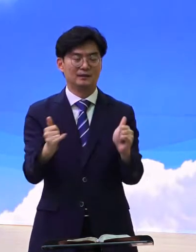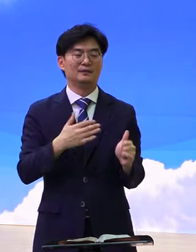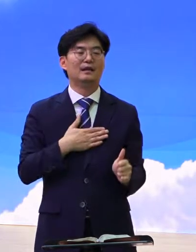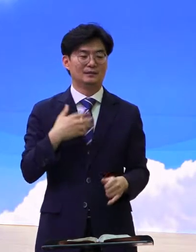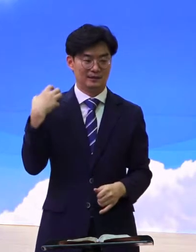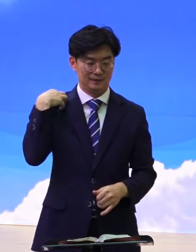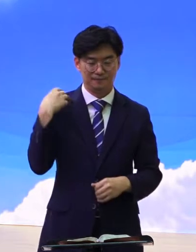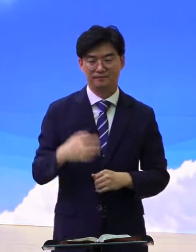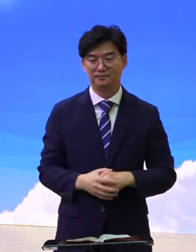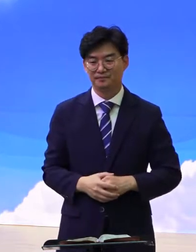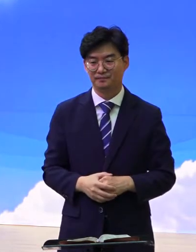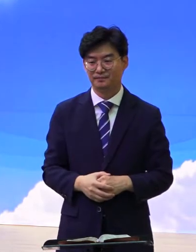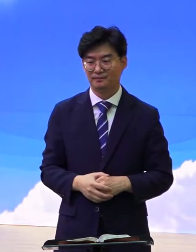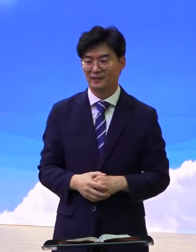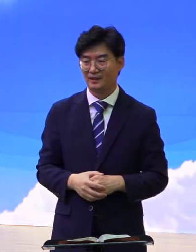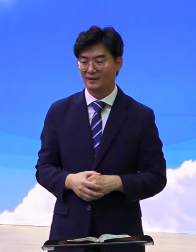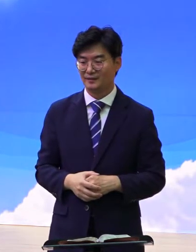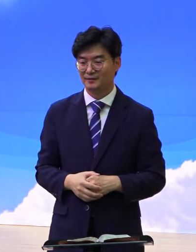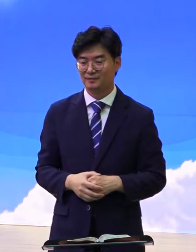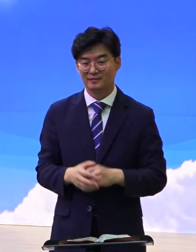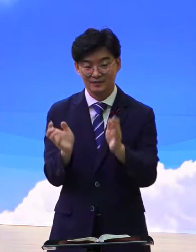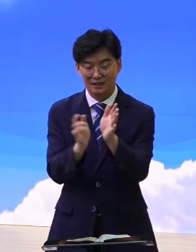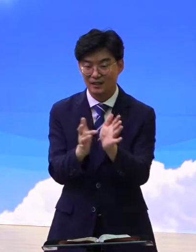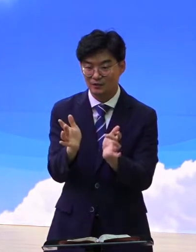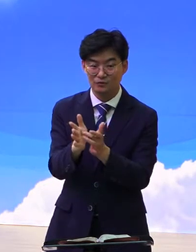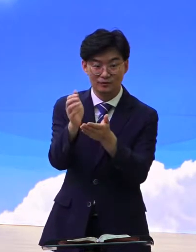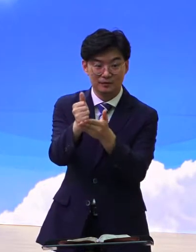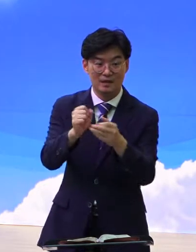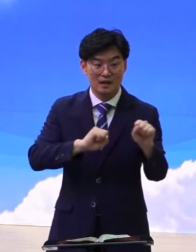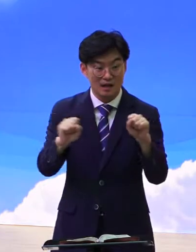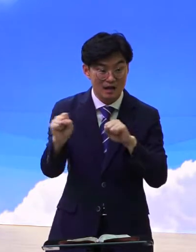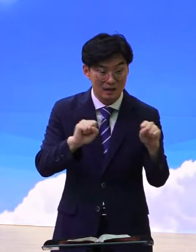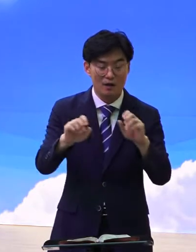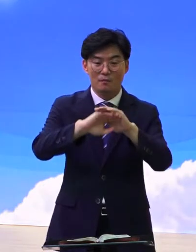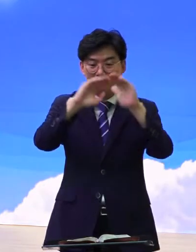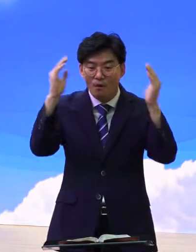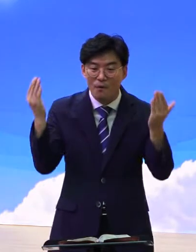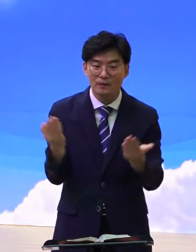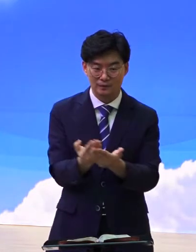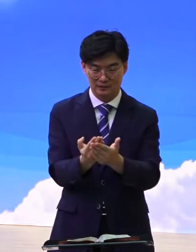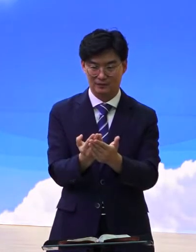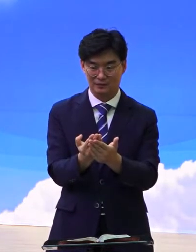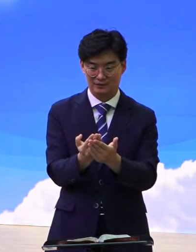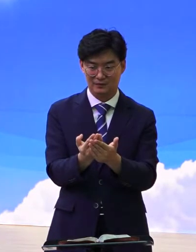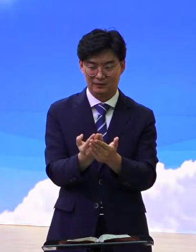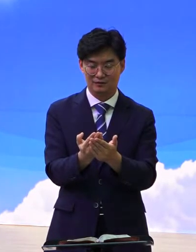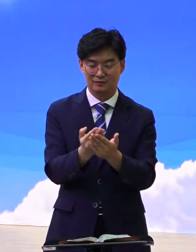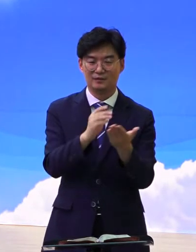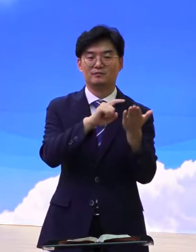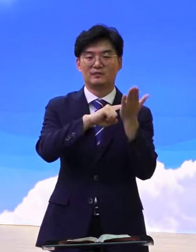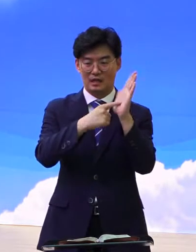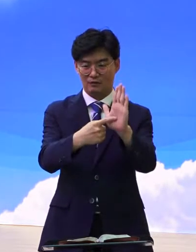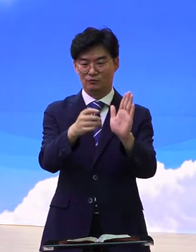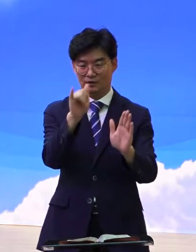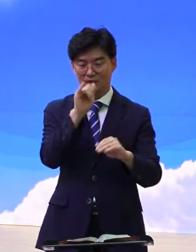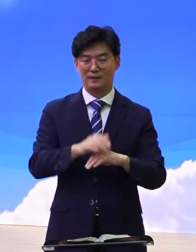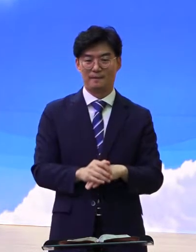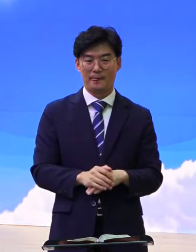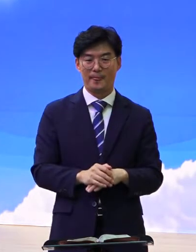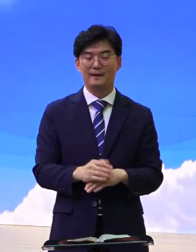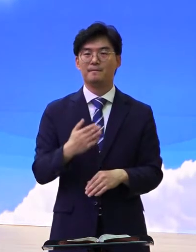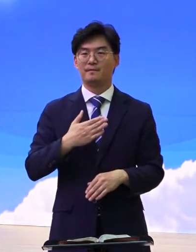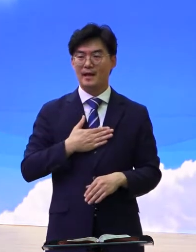그가 하는 모든 일들은 예수님 안에 있었고 예수님이 하는 것이었고 그래서 그는 이 사건을 통해서도 그렇게 담대하게 예수님이